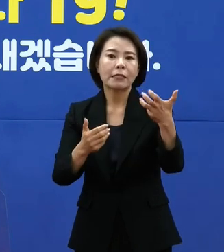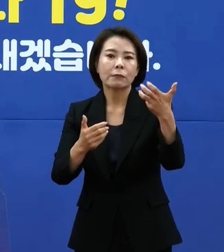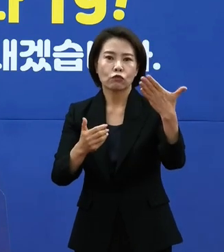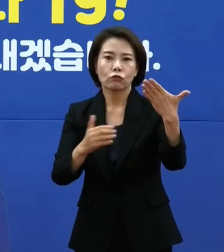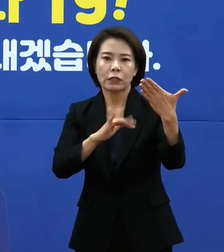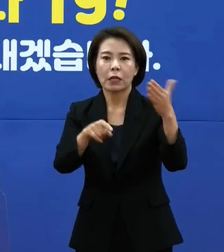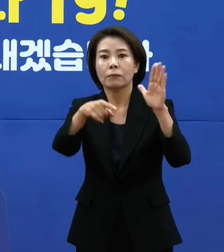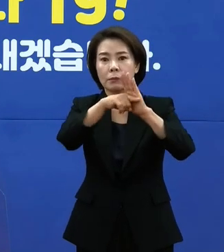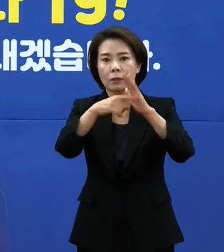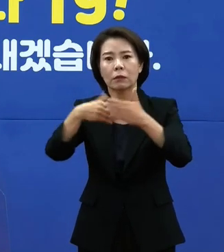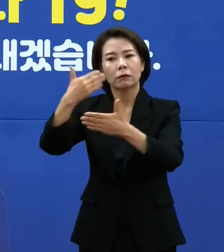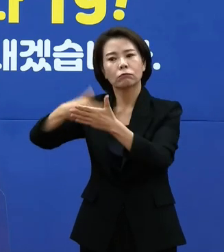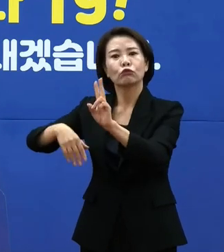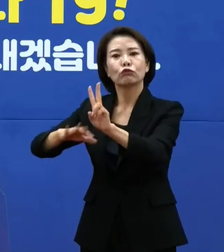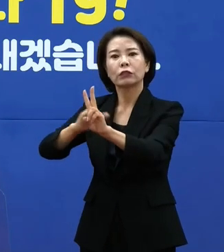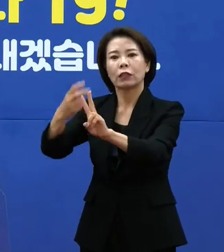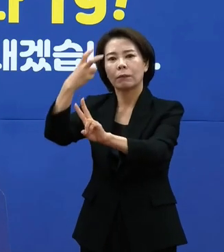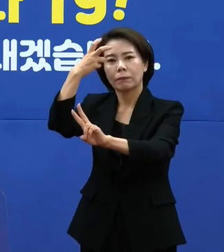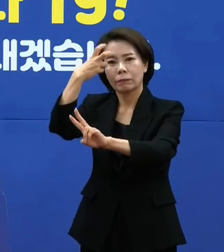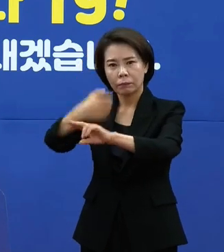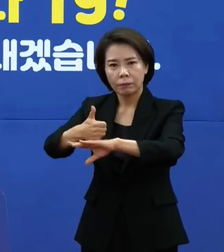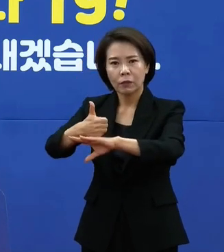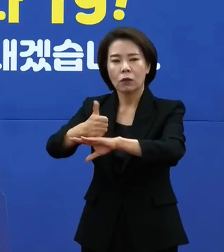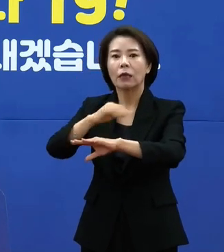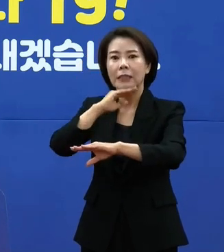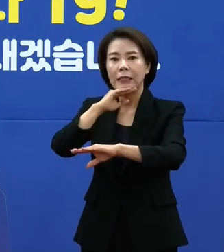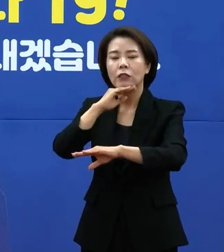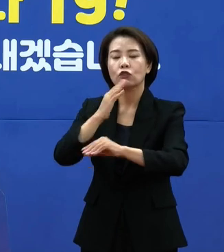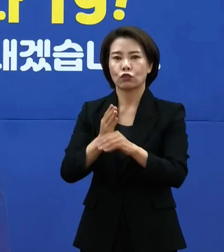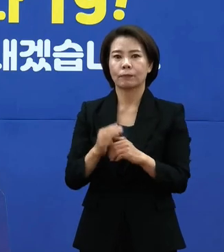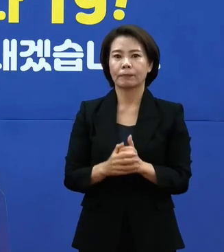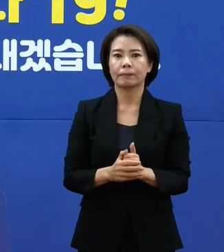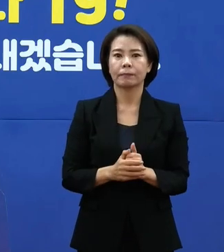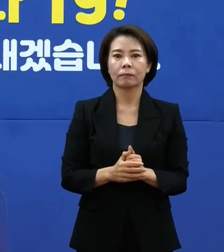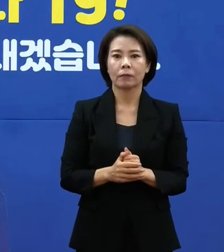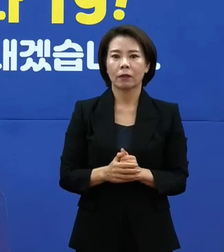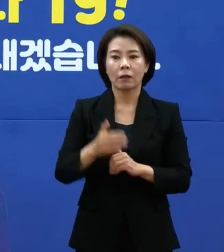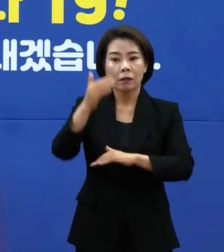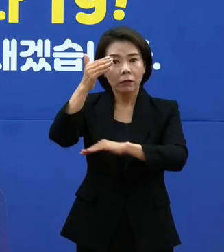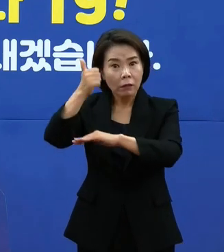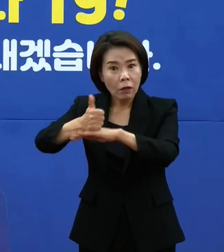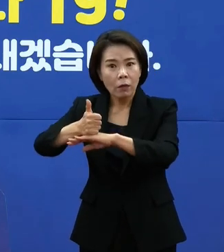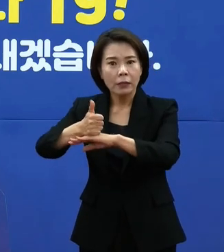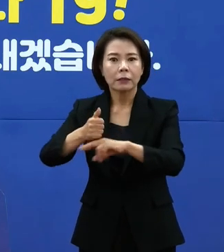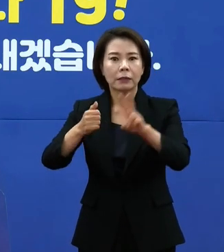확인됐고 나머지 2명은 검사 결과를 기다리고 있습니다. 검사 결과는